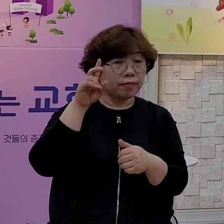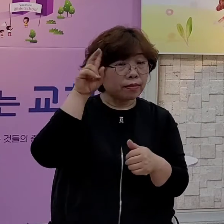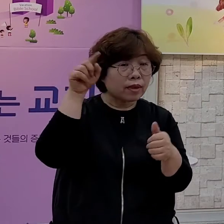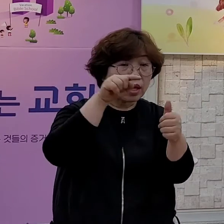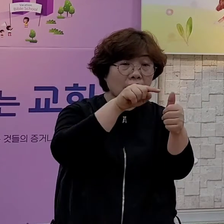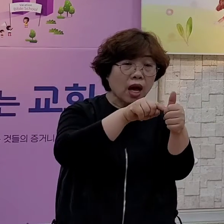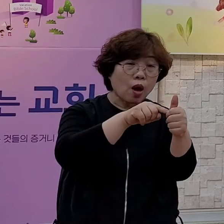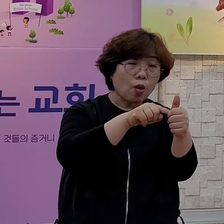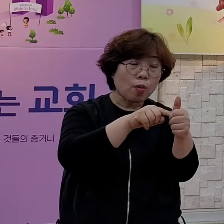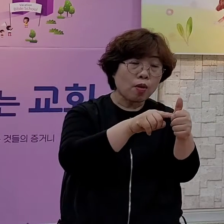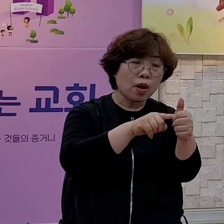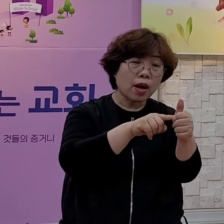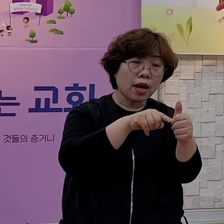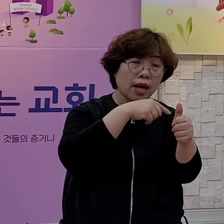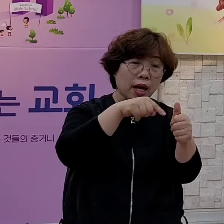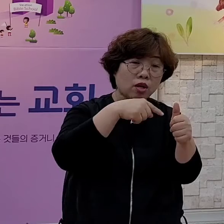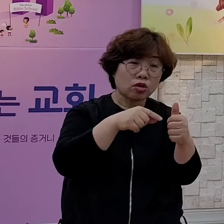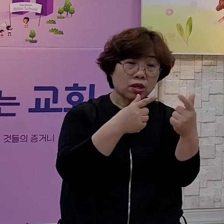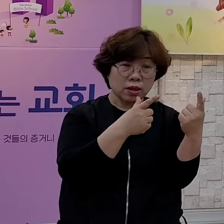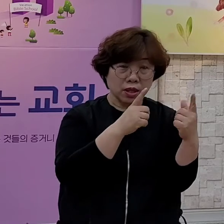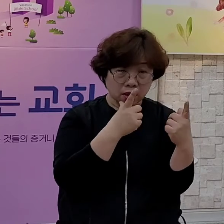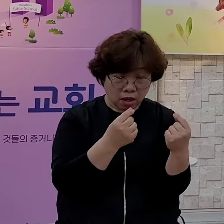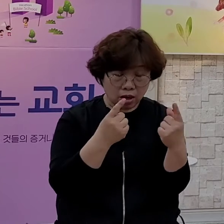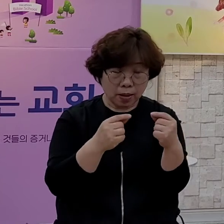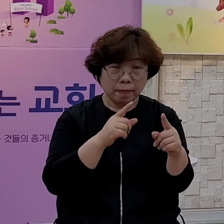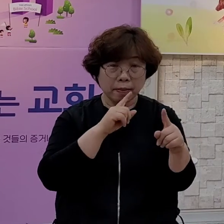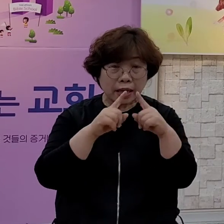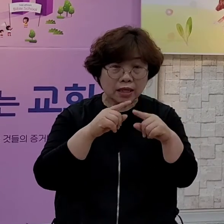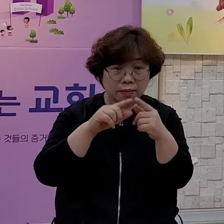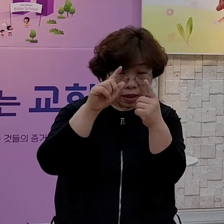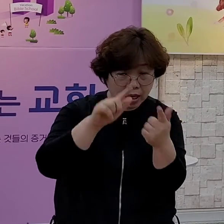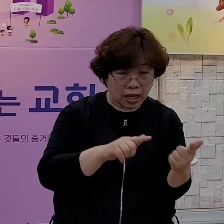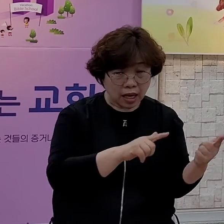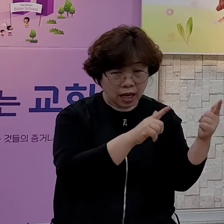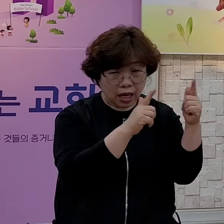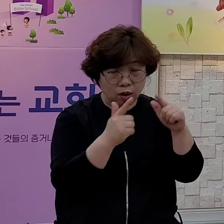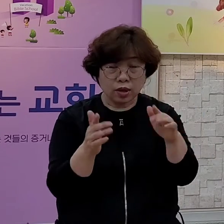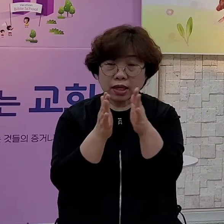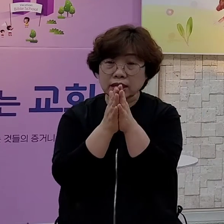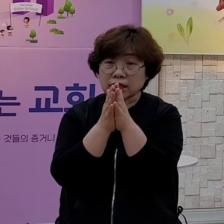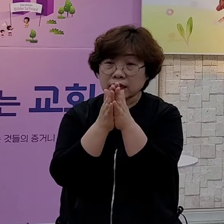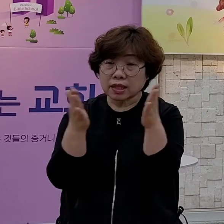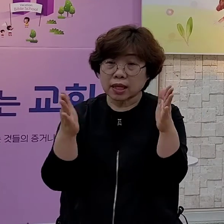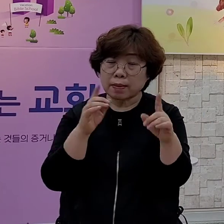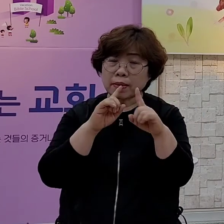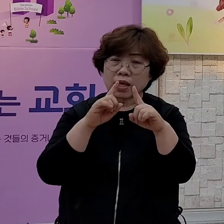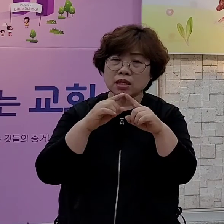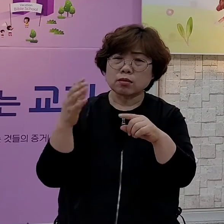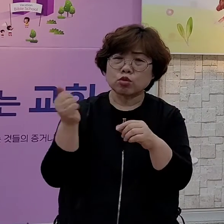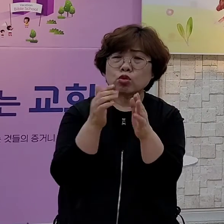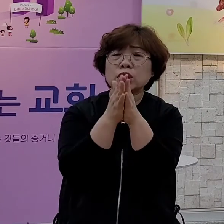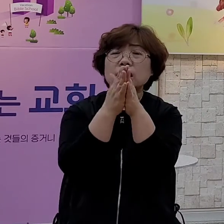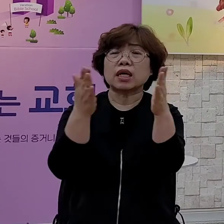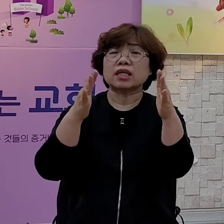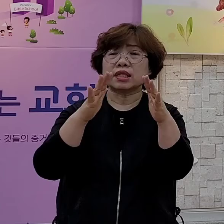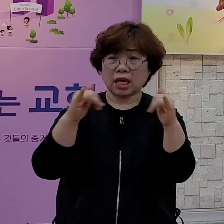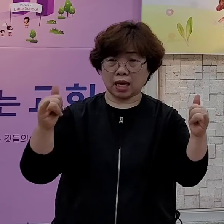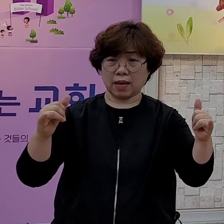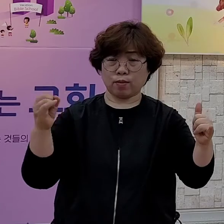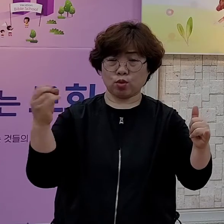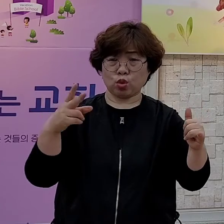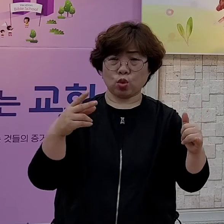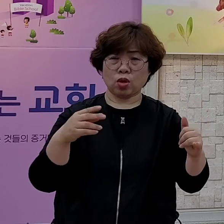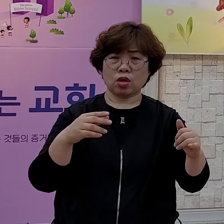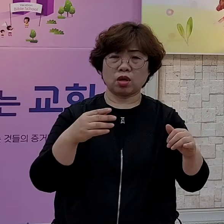것처럼 이 말씀, 오늘 하루의 삶을 이 말씀 묵상과 하나님 말씀 앞에 시작하는 사람과